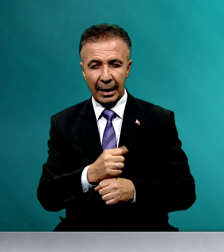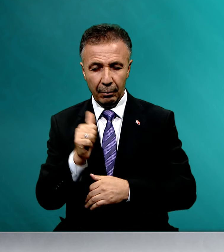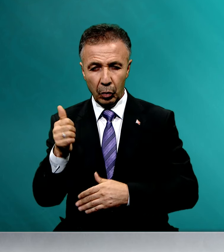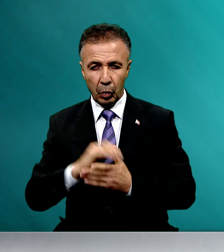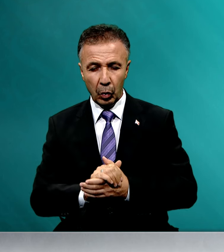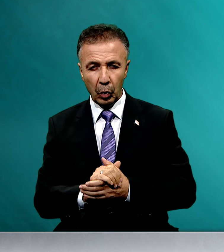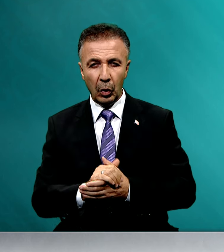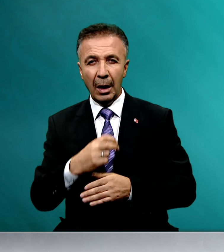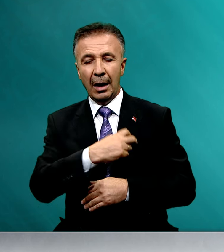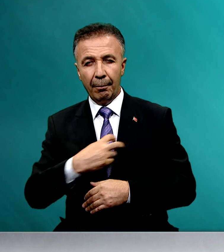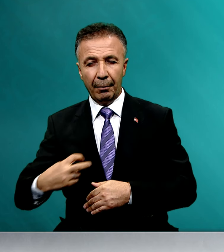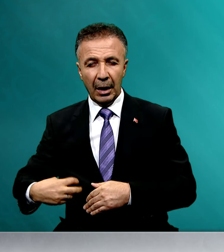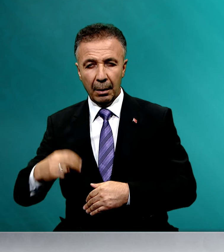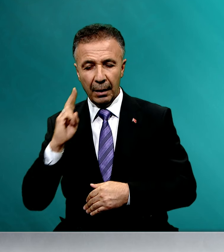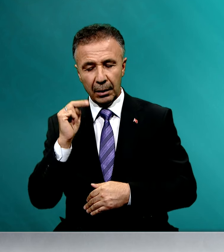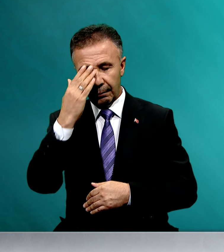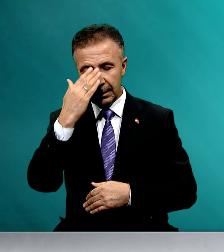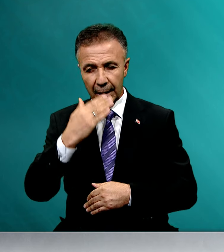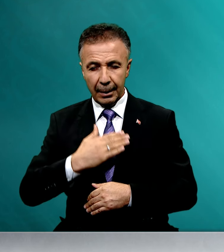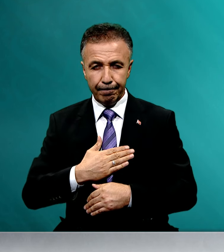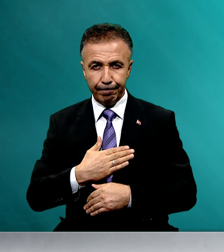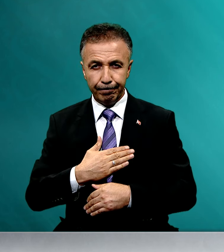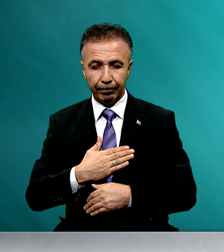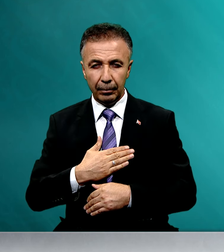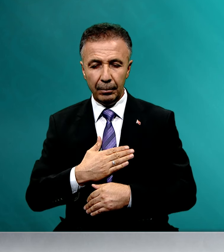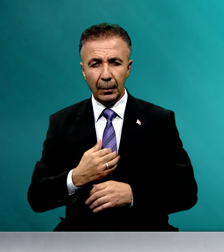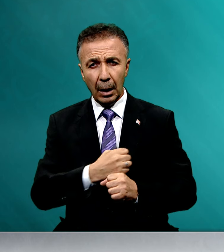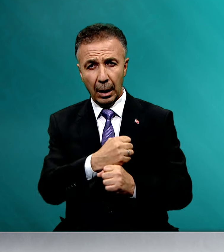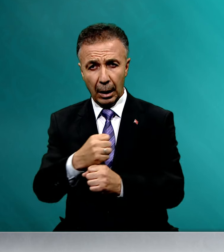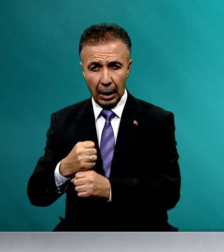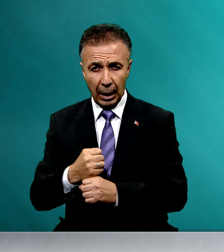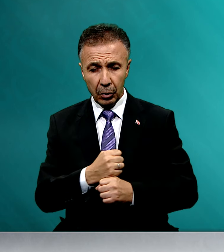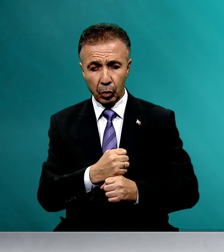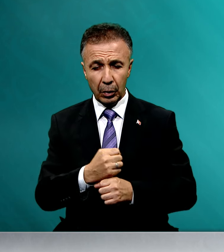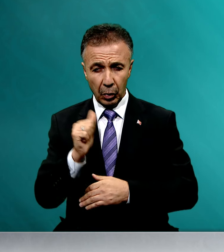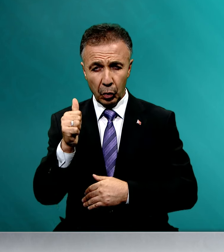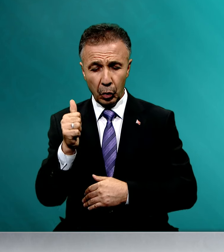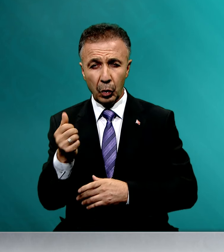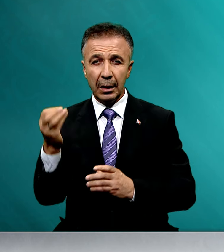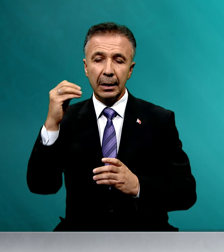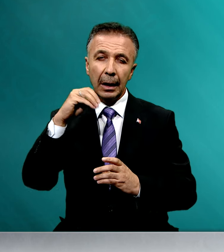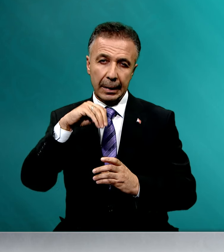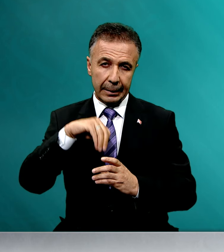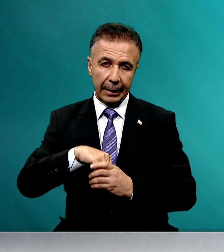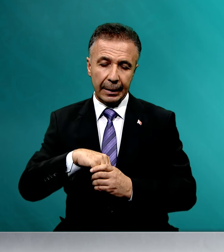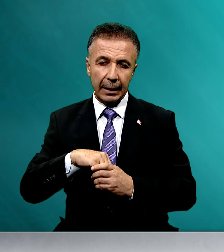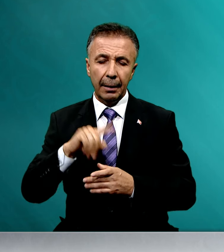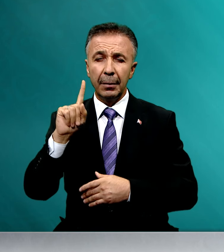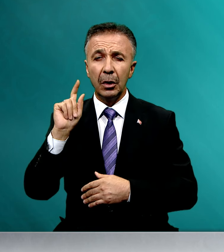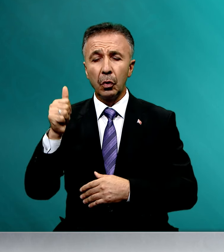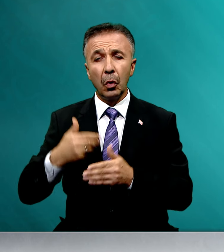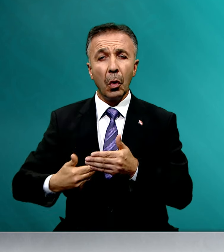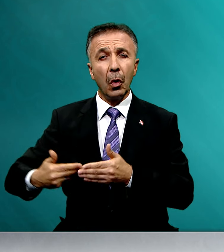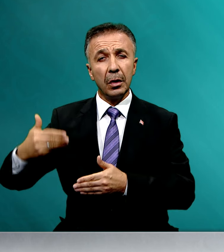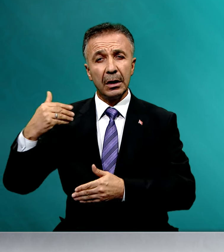Peygamber Efendimiz sallallahu aleyhi ve sellem Aşura gününü içine alacak şekilde bir gün öncesi